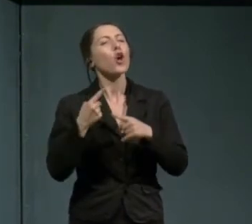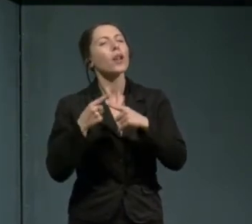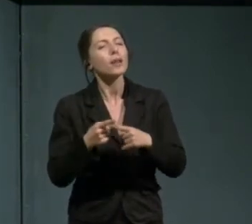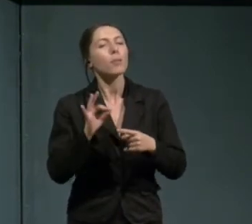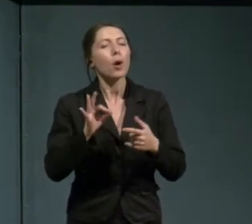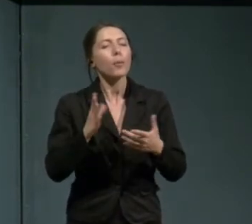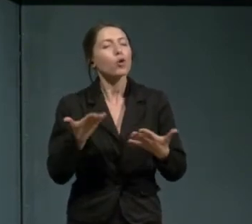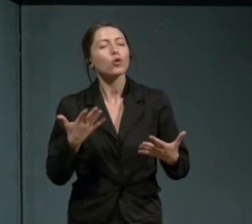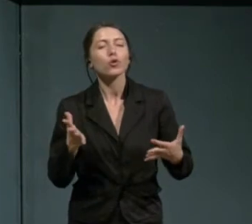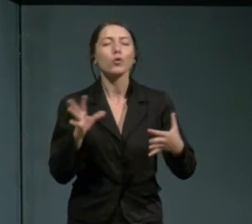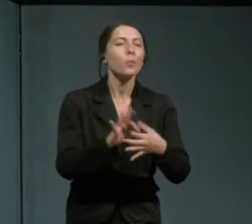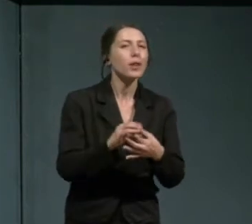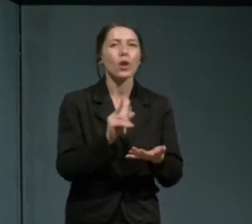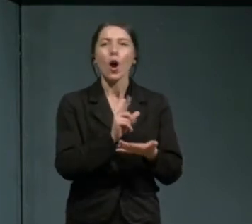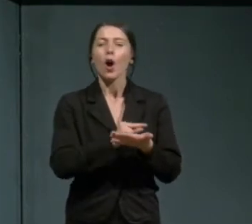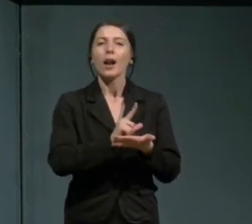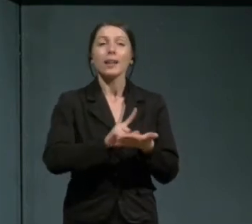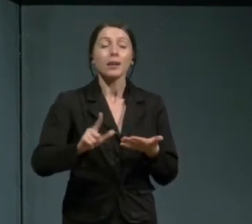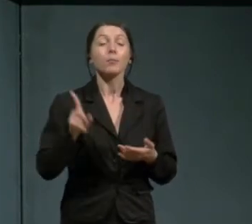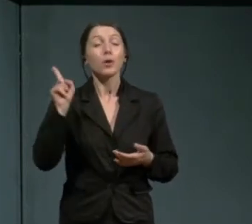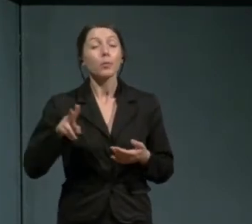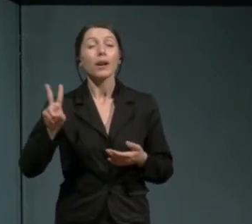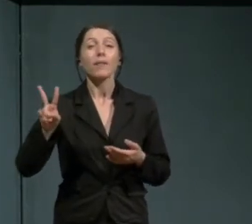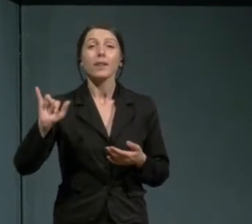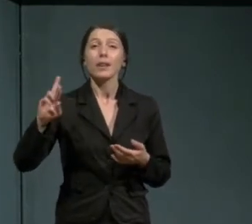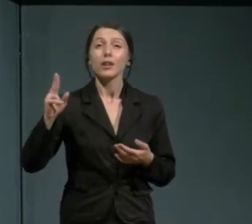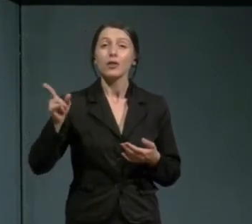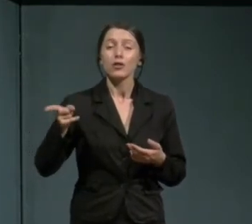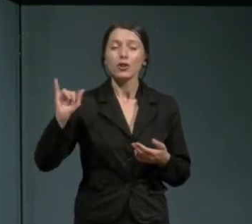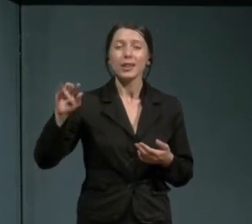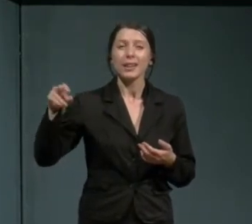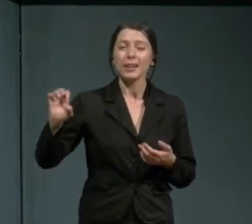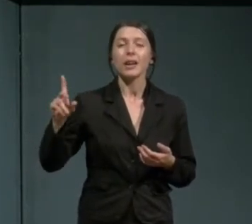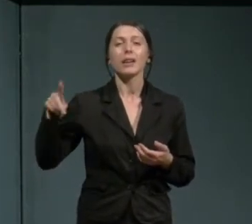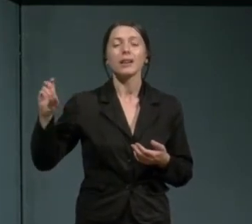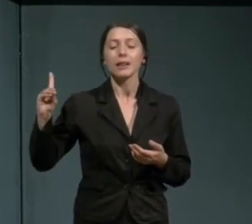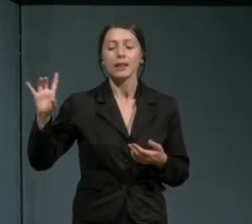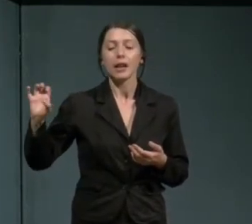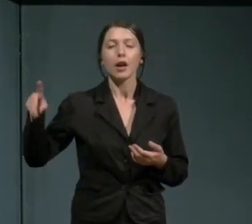poi c'è vergini dei bot anche lei ausculta